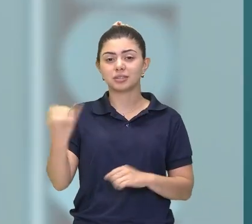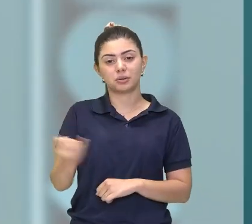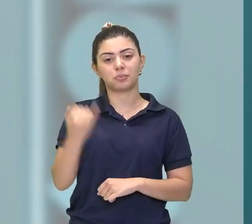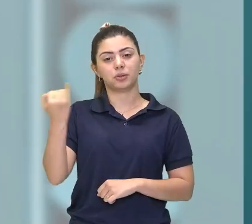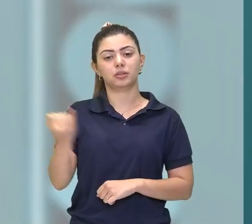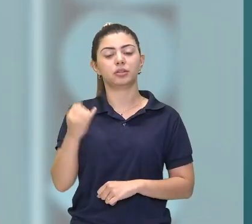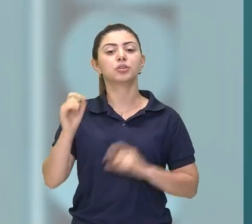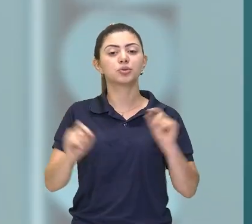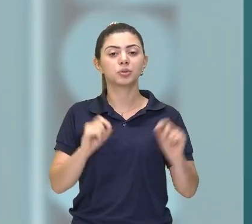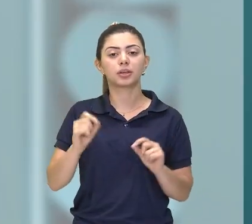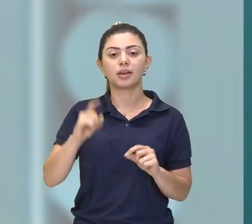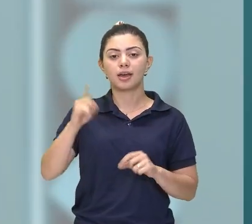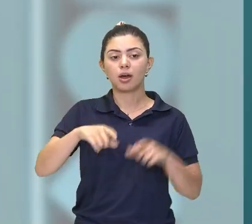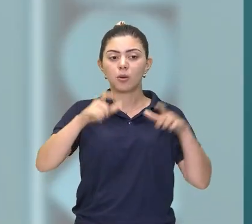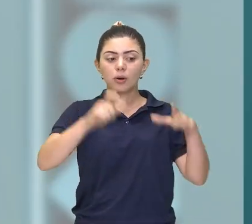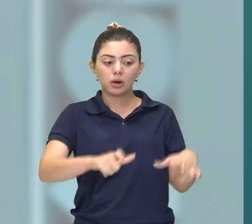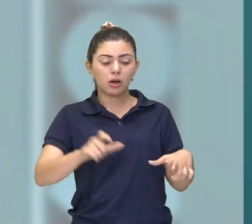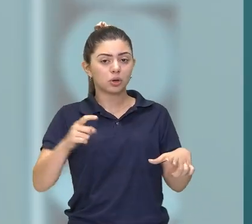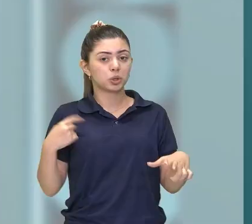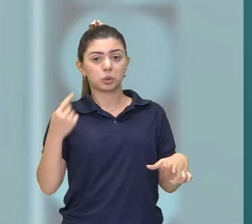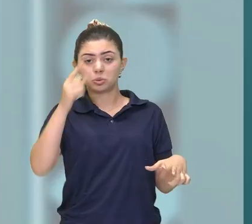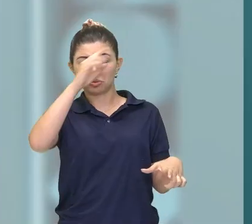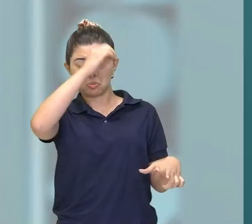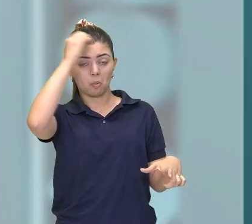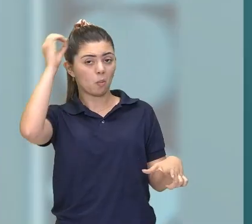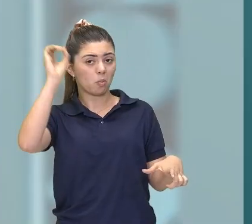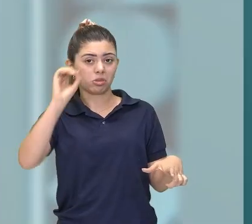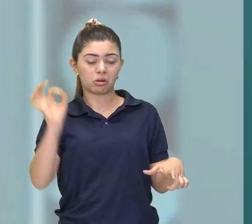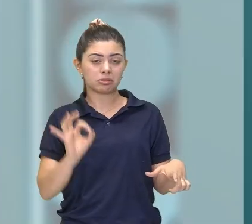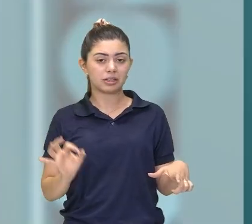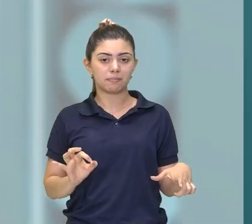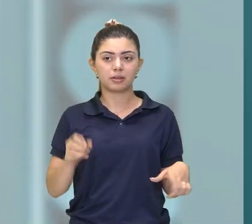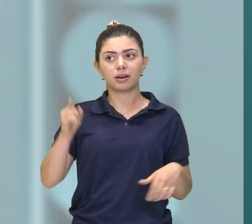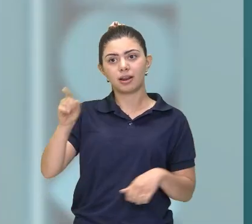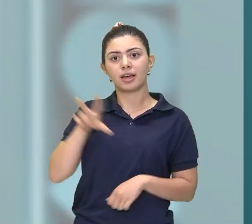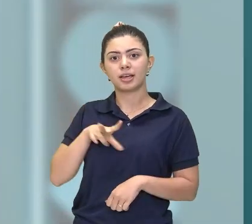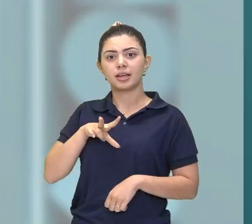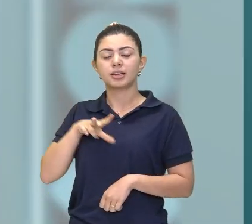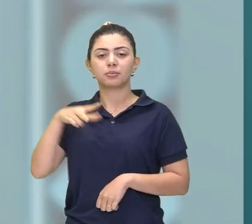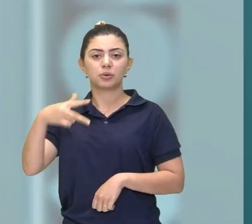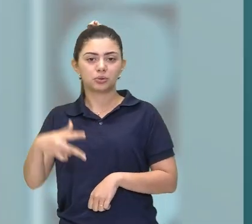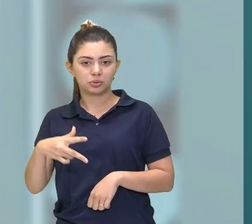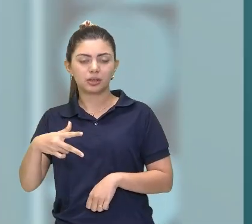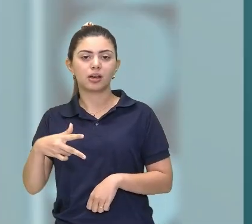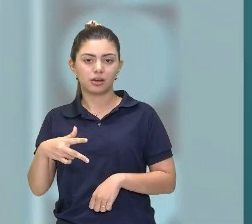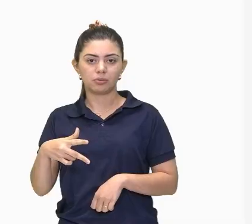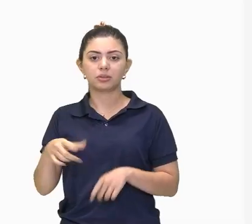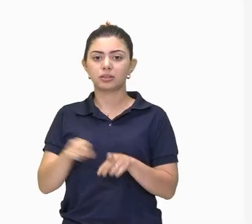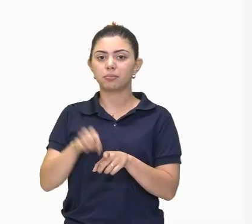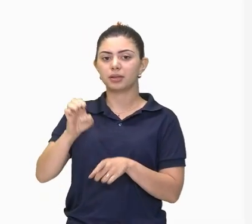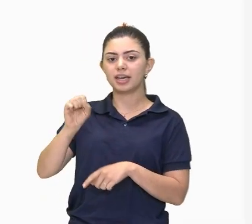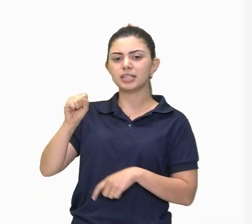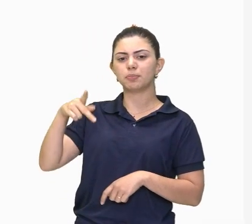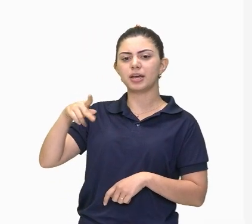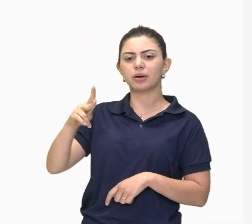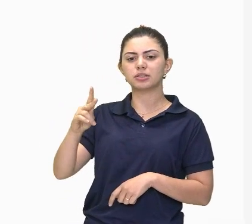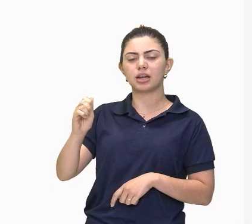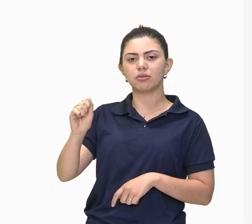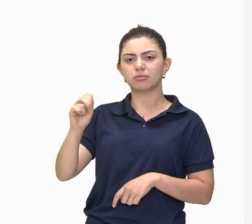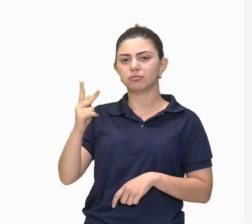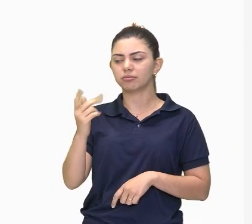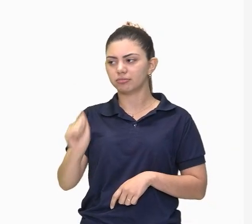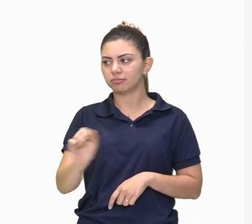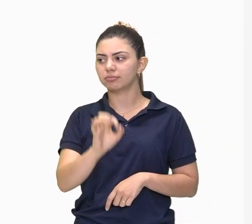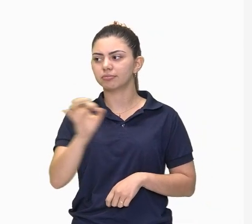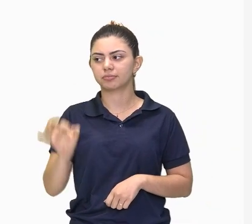que é a seguinte: era uma terra desconhecida tanto para a Espanha quanto para Portugal. Vamos continuar.